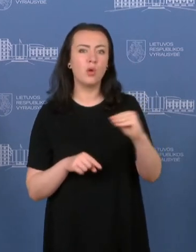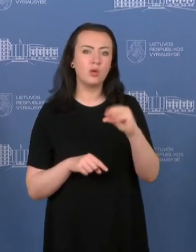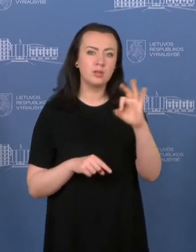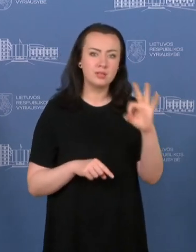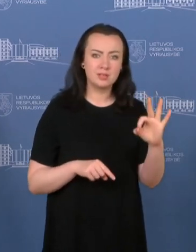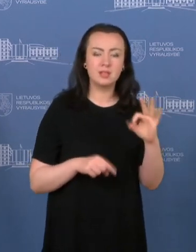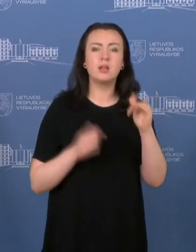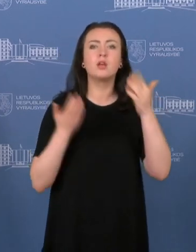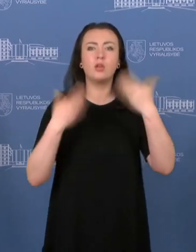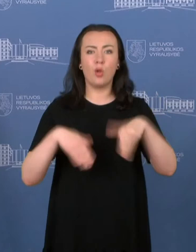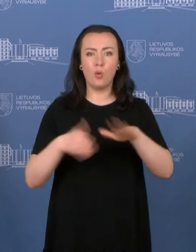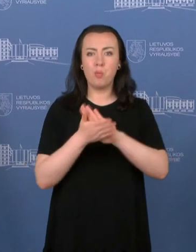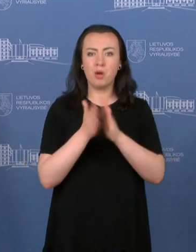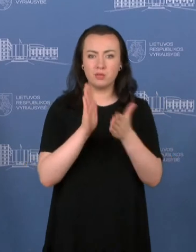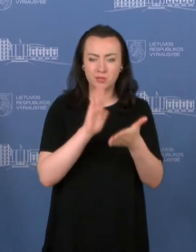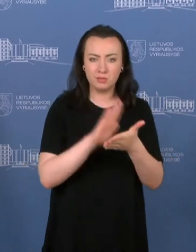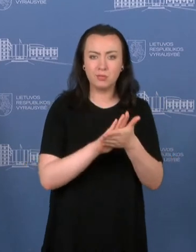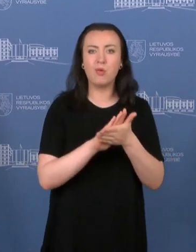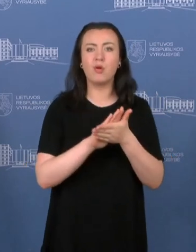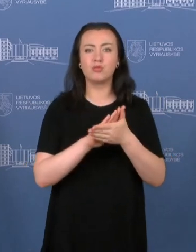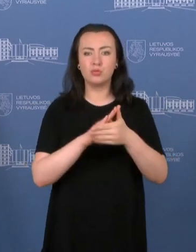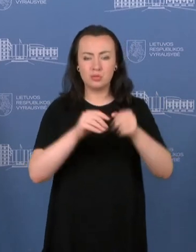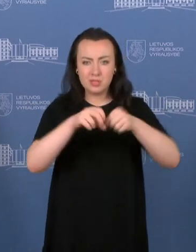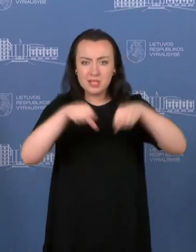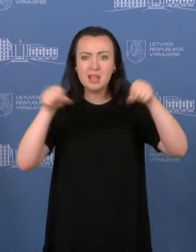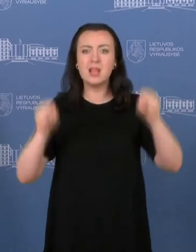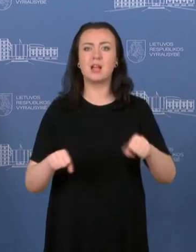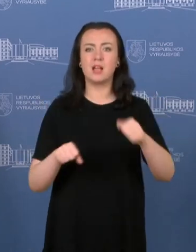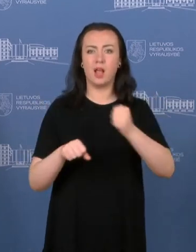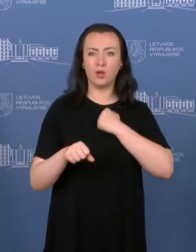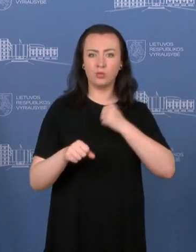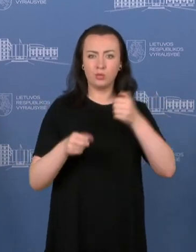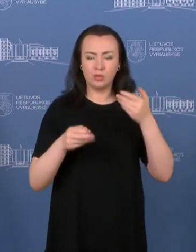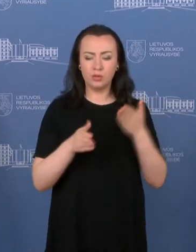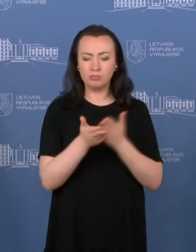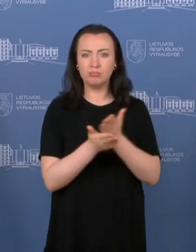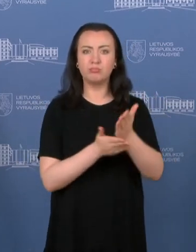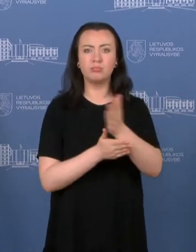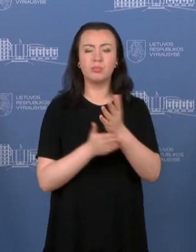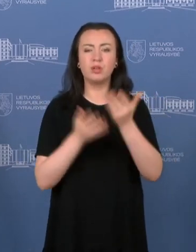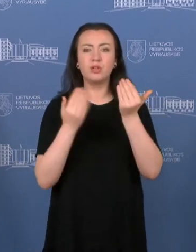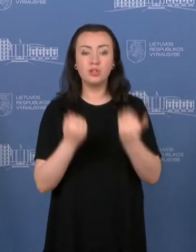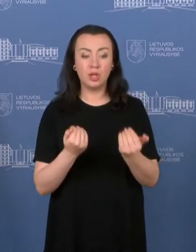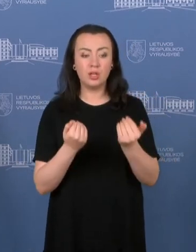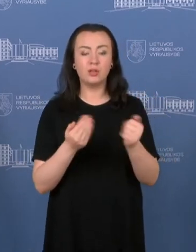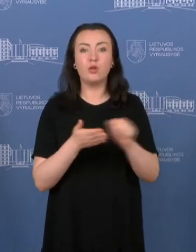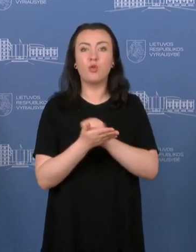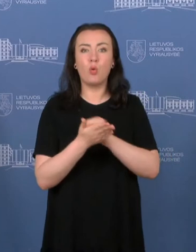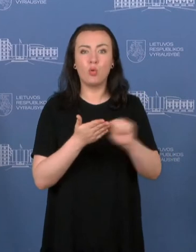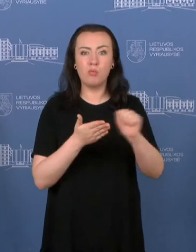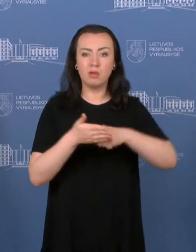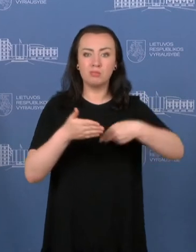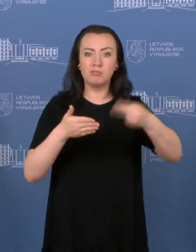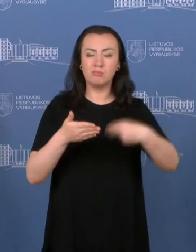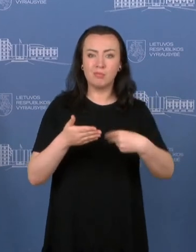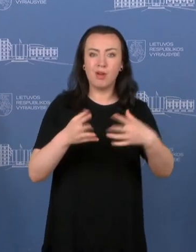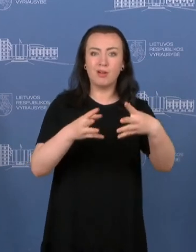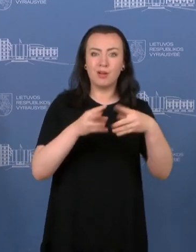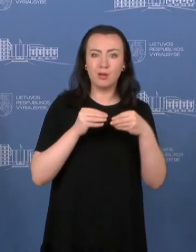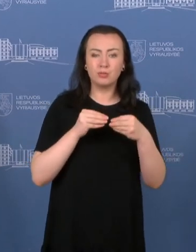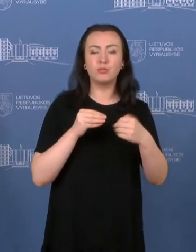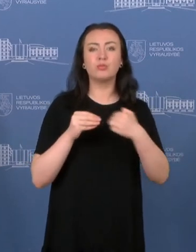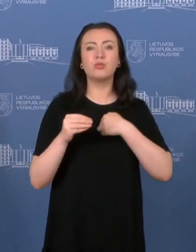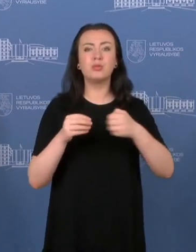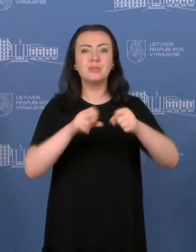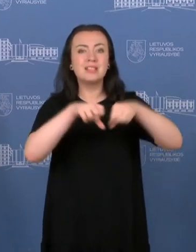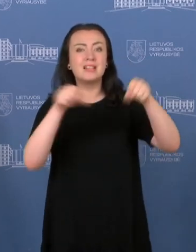yra pasirengusi užduoti strateginę kryptį. Ir su šiuo dokumentu mes kartu užduodame strateginę